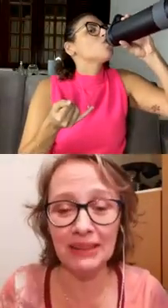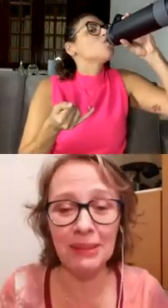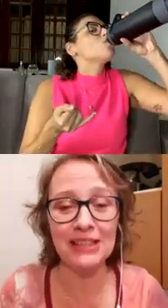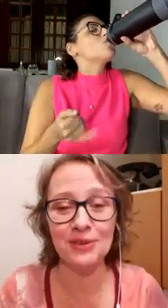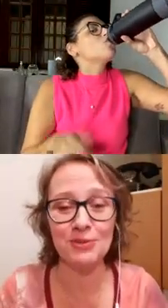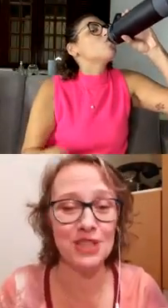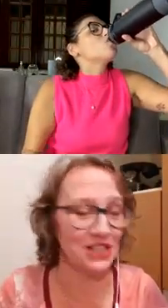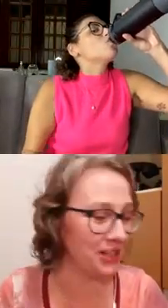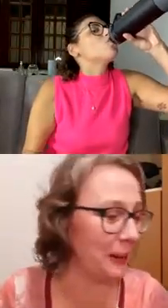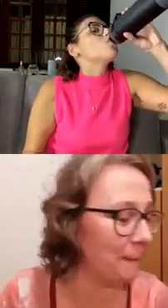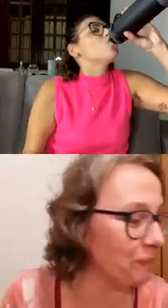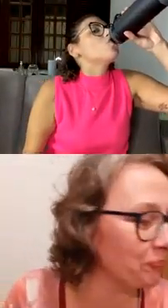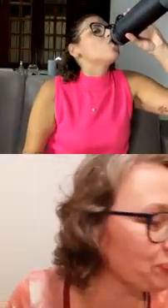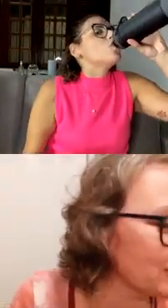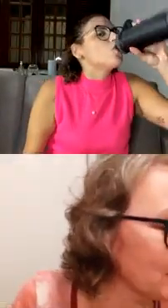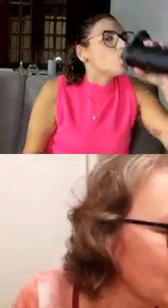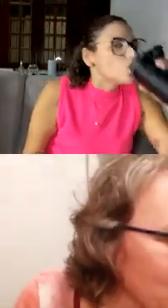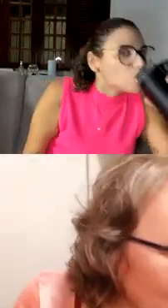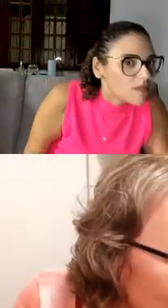Calma aí, tô com sede.